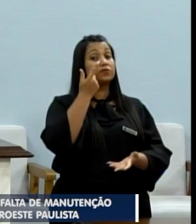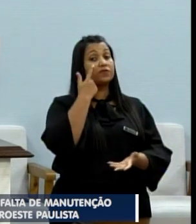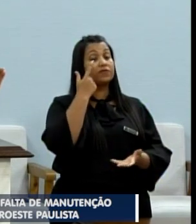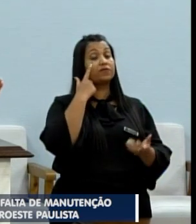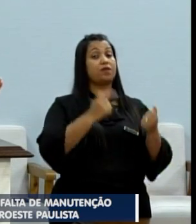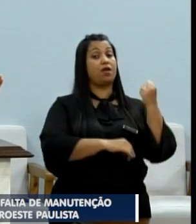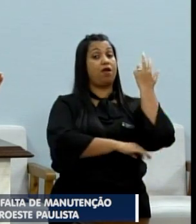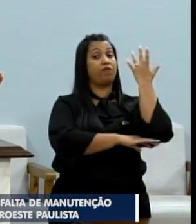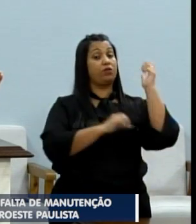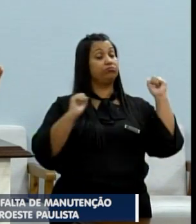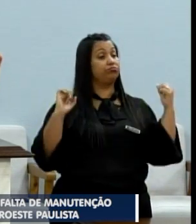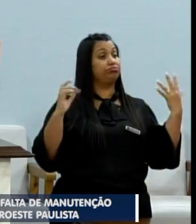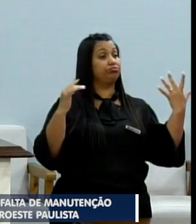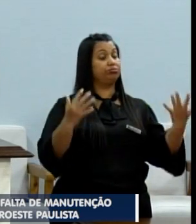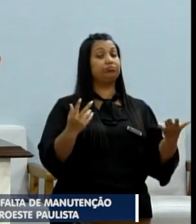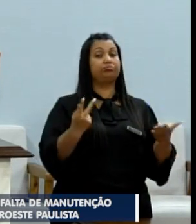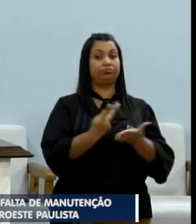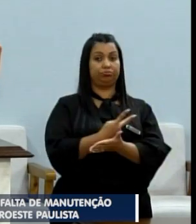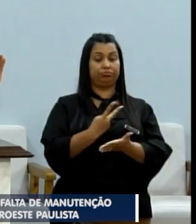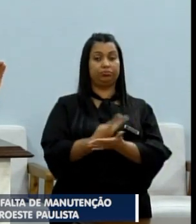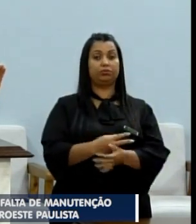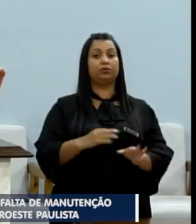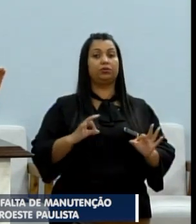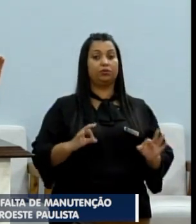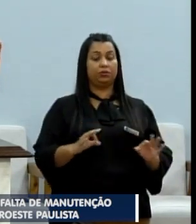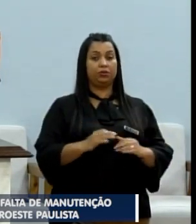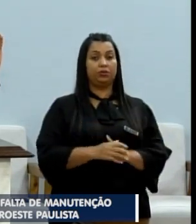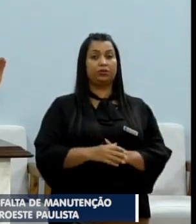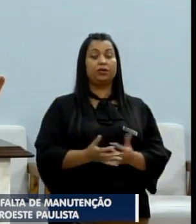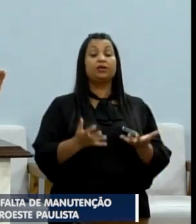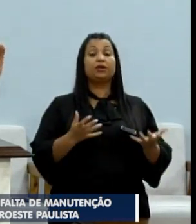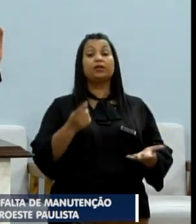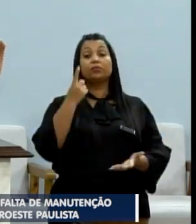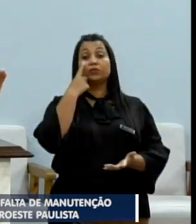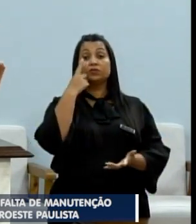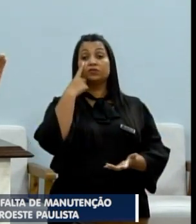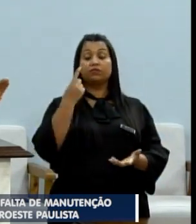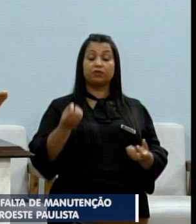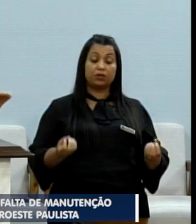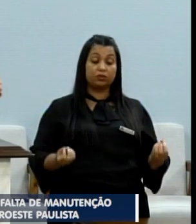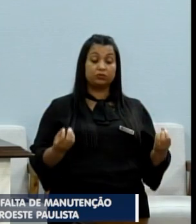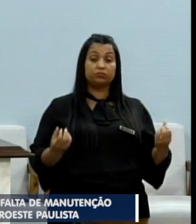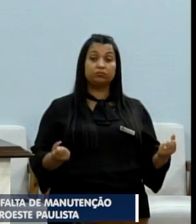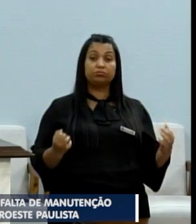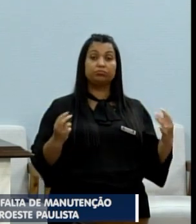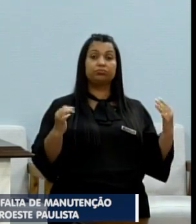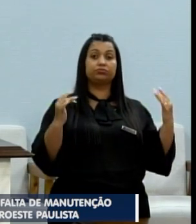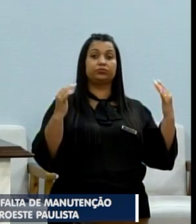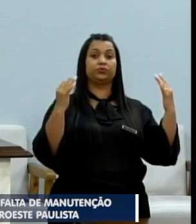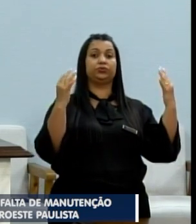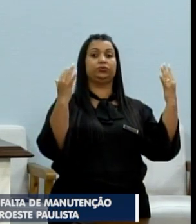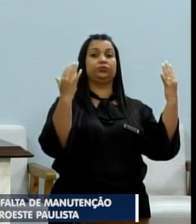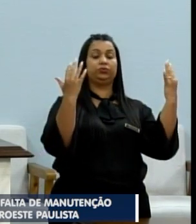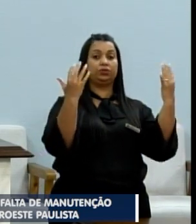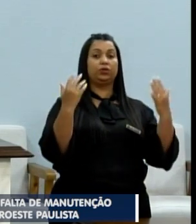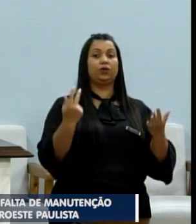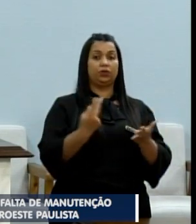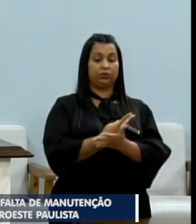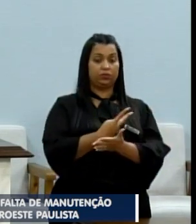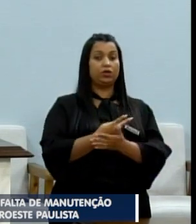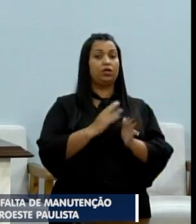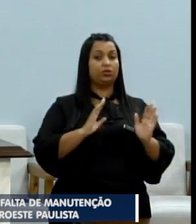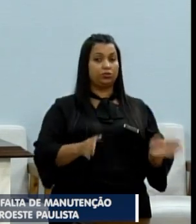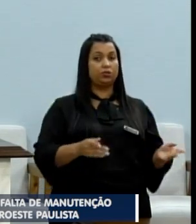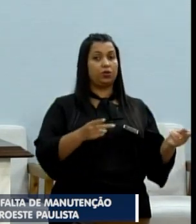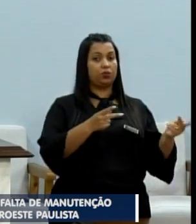floresta acontecendo. Então nós queremos ver os plantios acontecendo. Já convidei, já se colocou